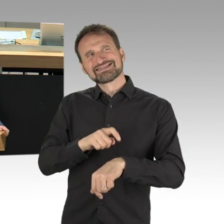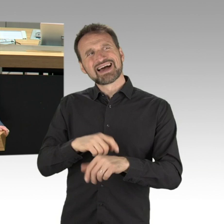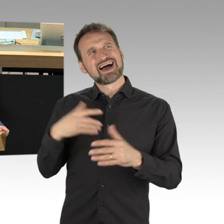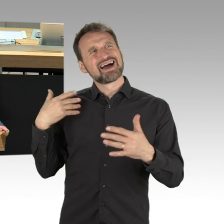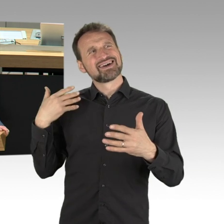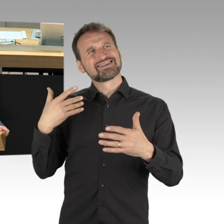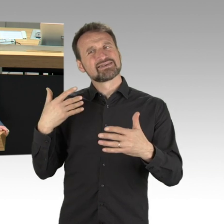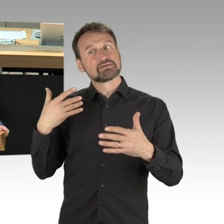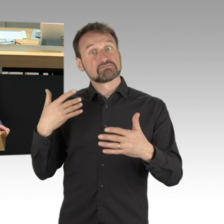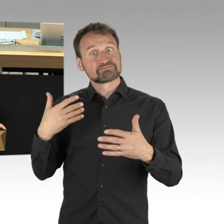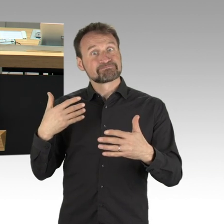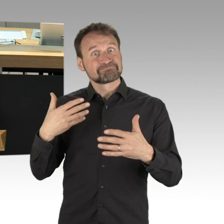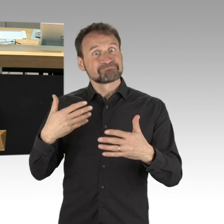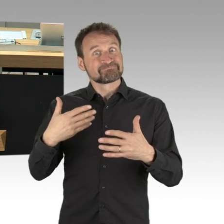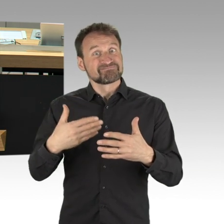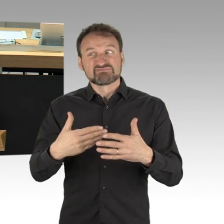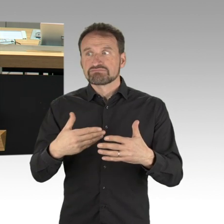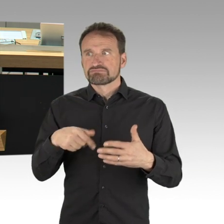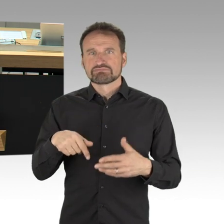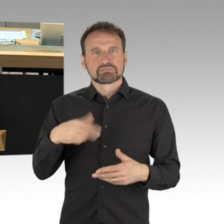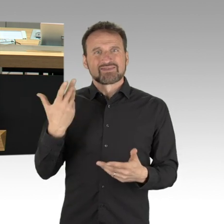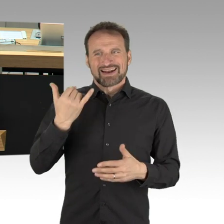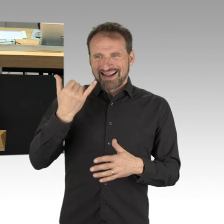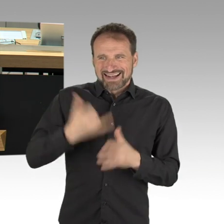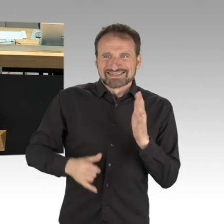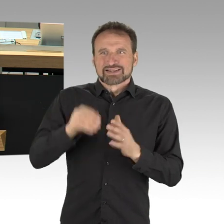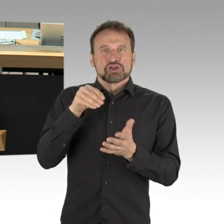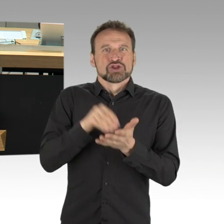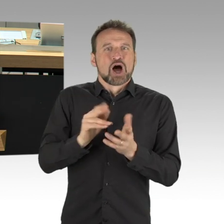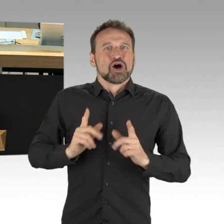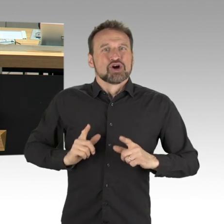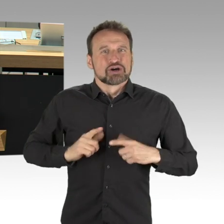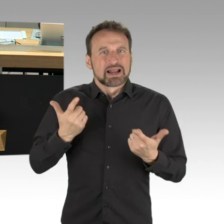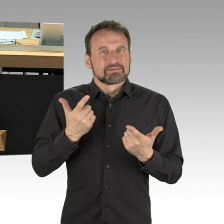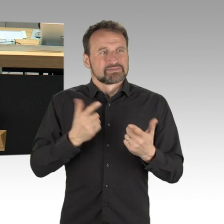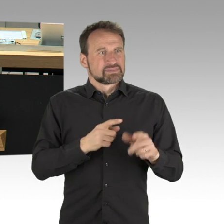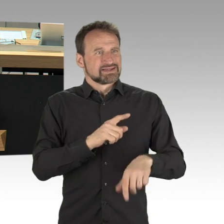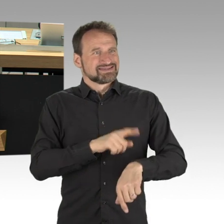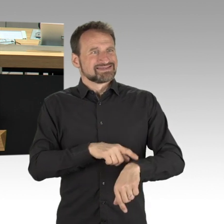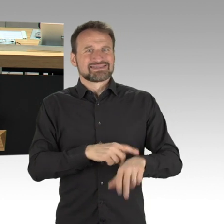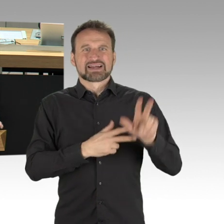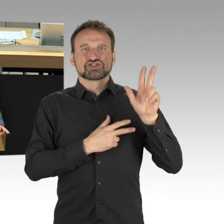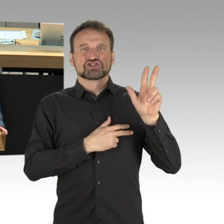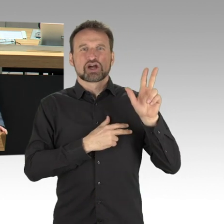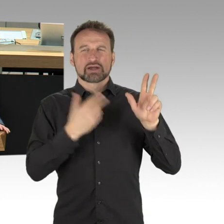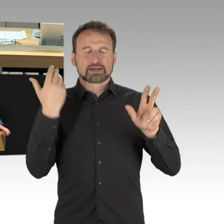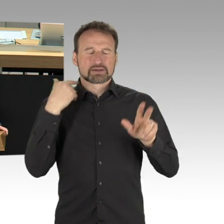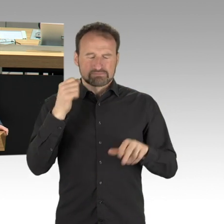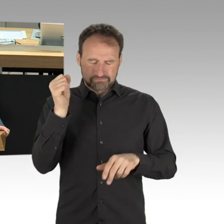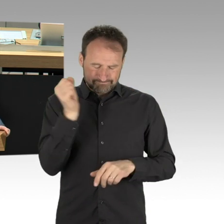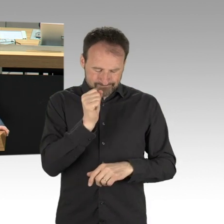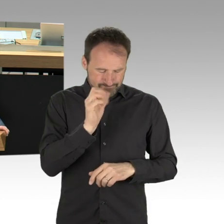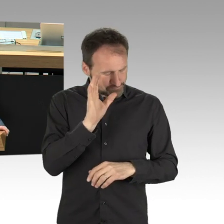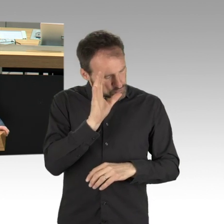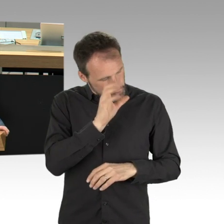dunkelsten Etappe in der Geschichte unseres Landes uns verlassen. Stück für Stück gehen